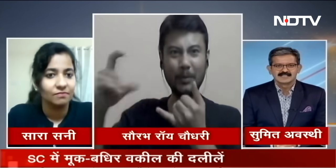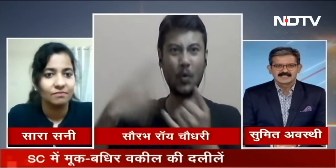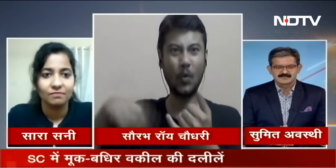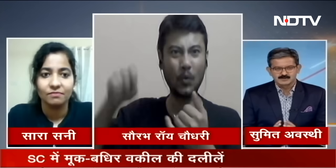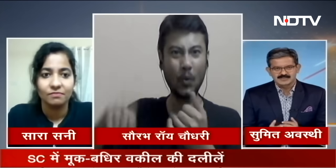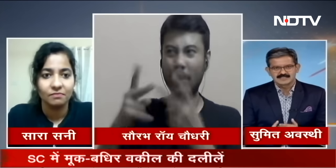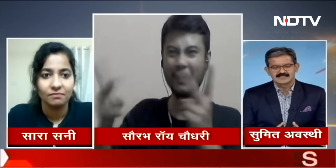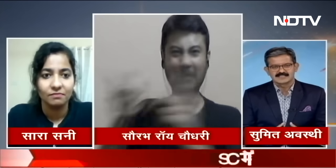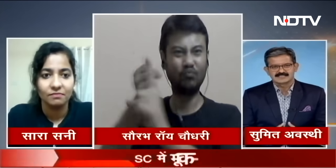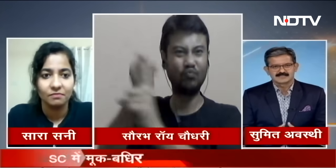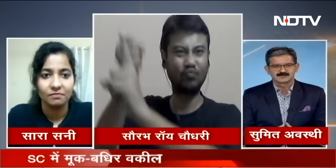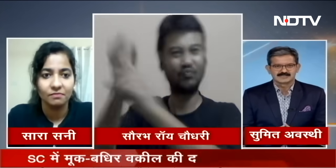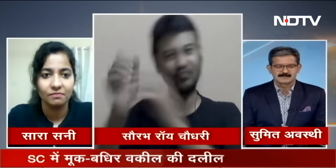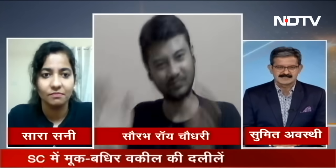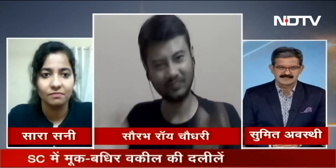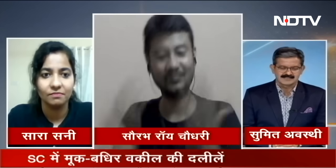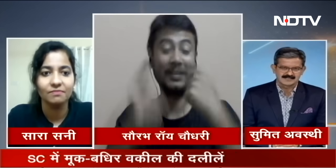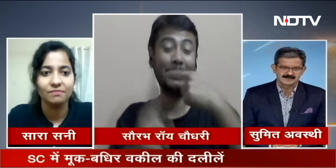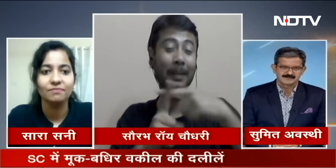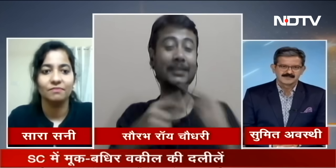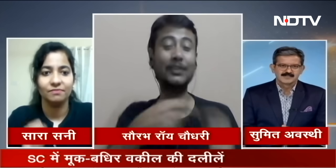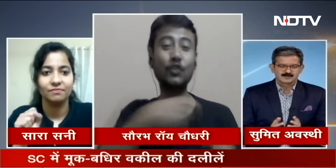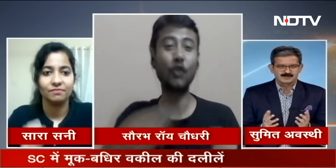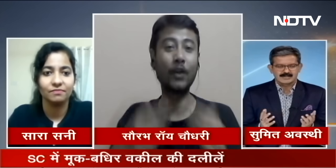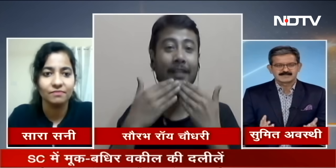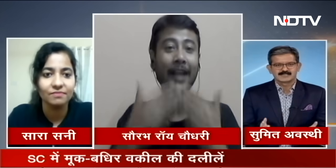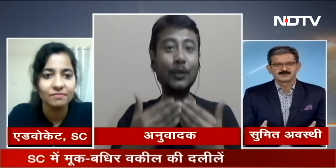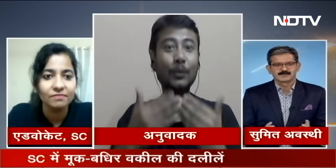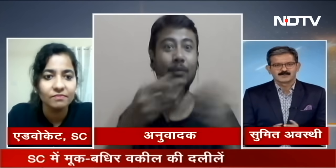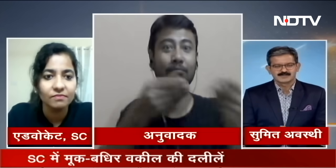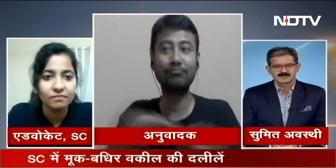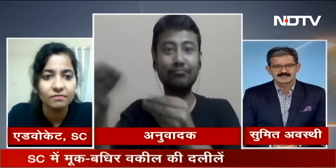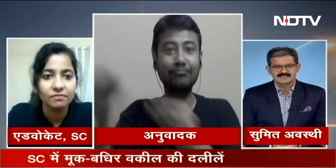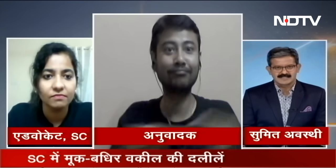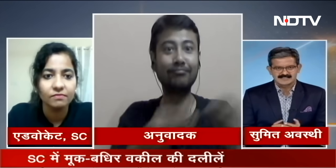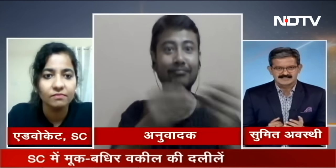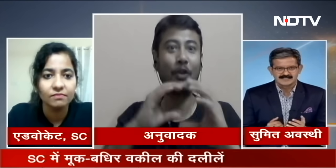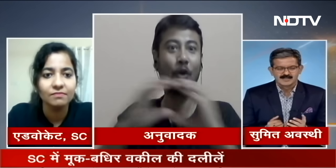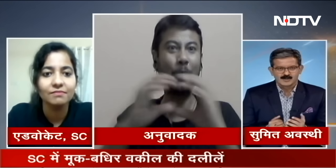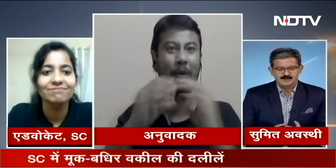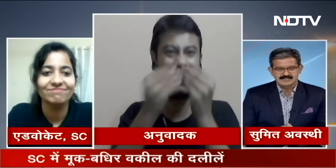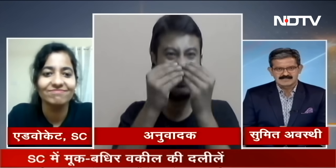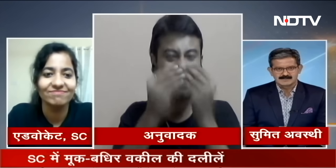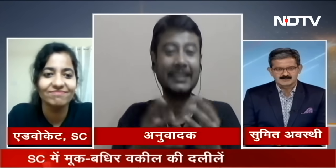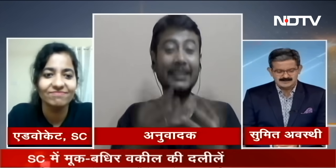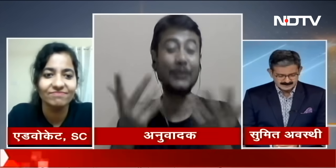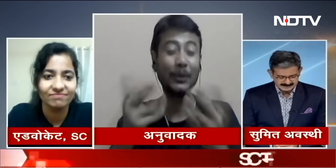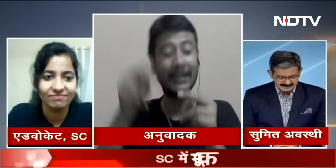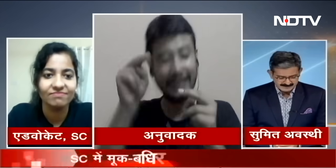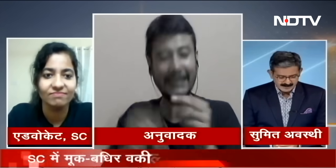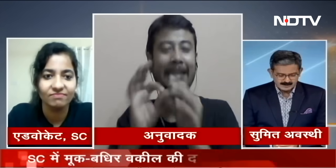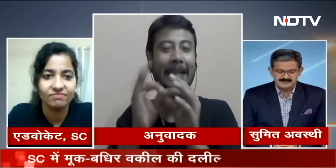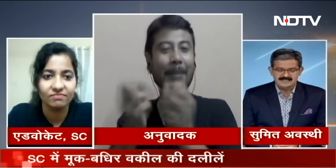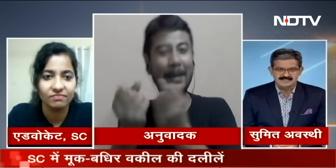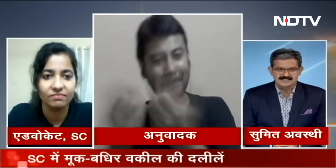दिया इस मुश्किल तरीके से एक दूसरे से बातचीत करने को। तो सौरभ जैसे लोगों की बहुत ज़रूरत है, सारा जैसे हौसले वाले बच्चों की ज़रूरत